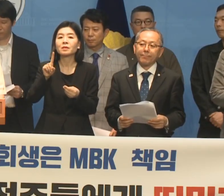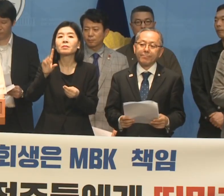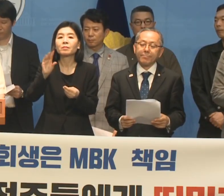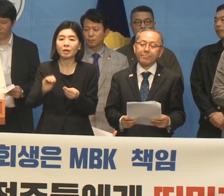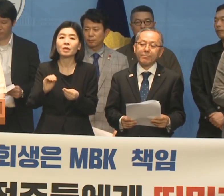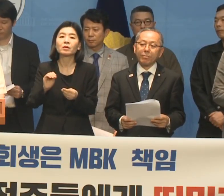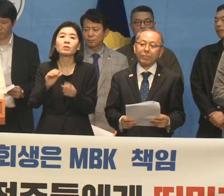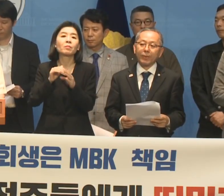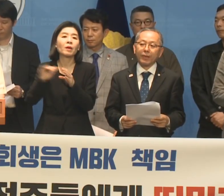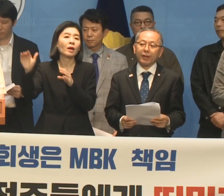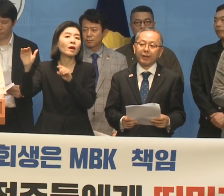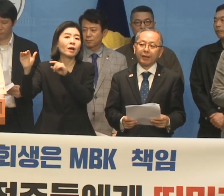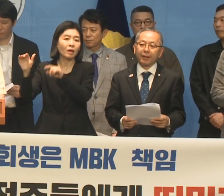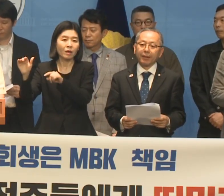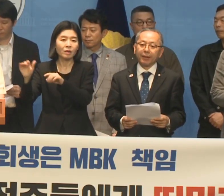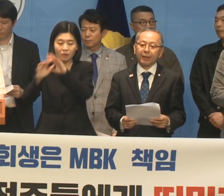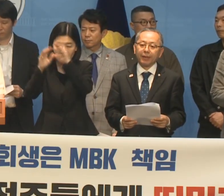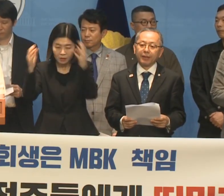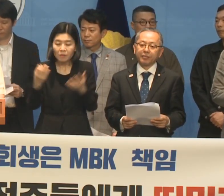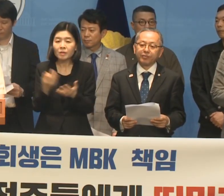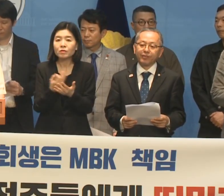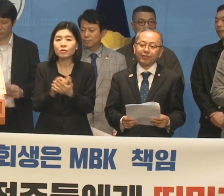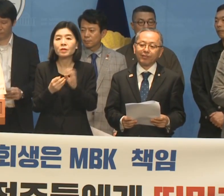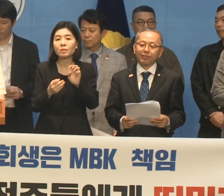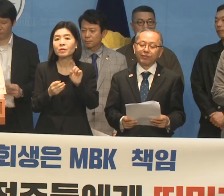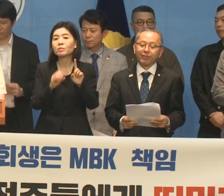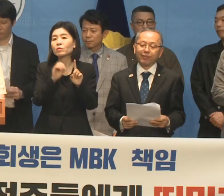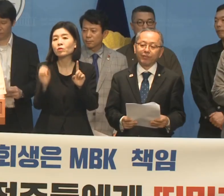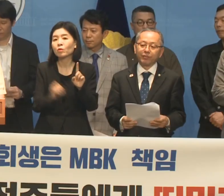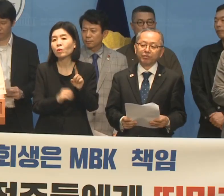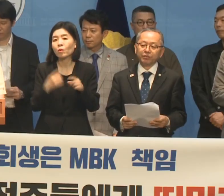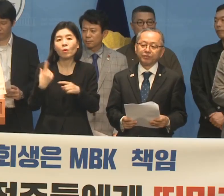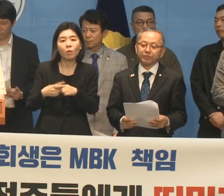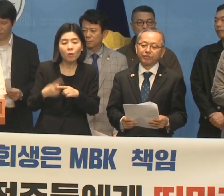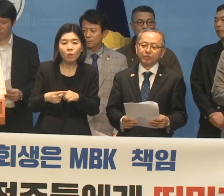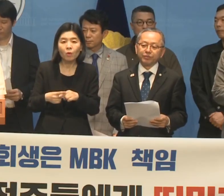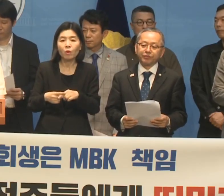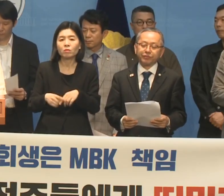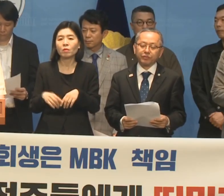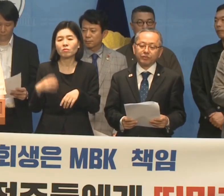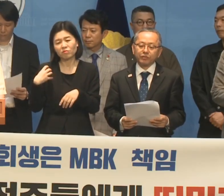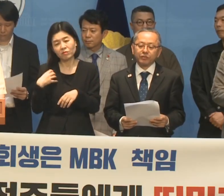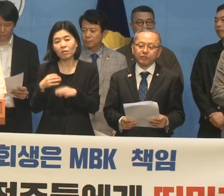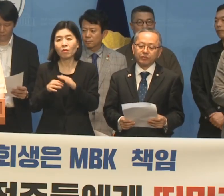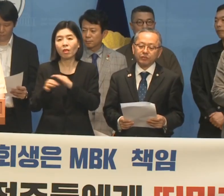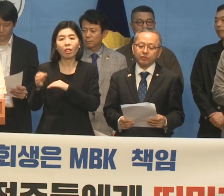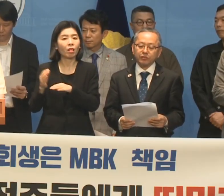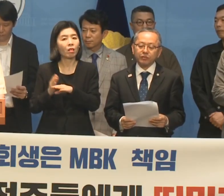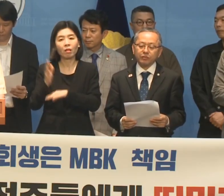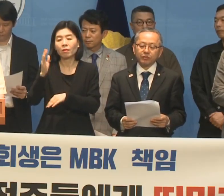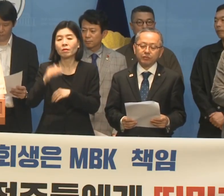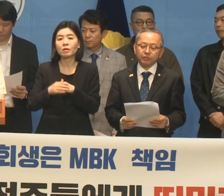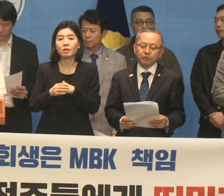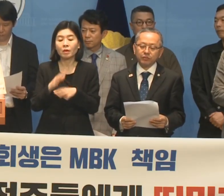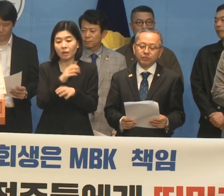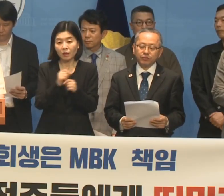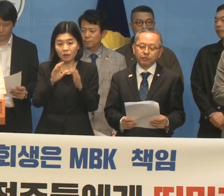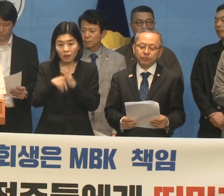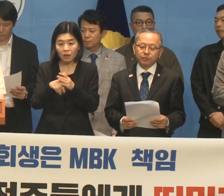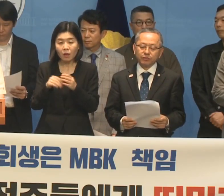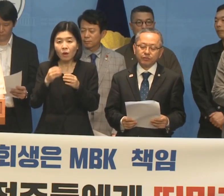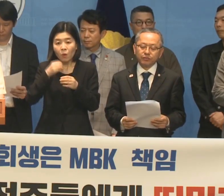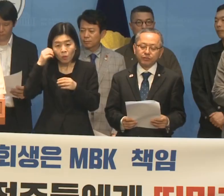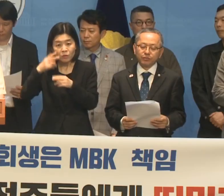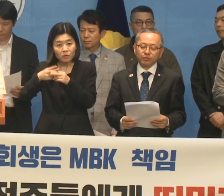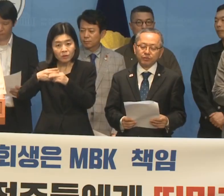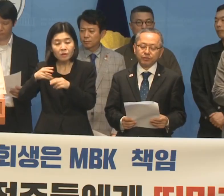있습니다. 이는 전체 매출의 31%에 해당하며 지나치게 과도한 부담입니다. 계약 당시 홈플러스 사측이